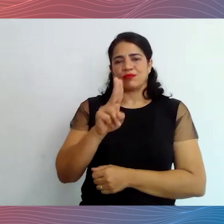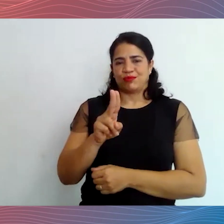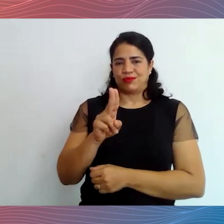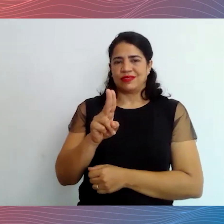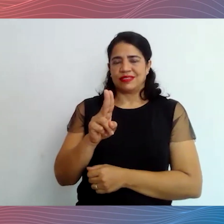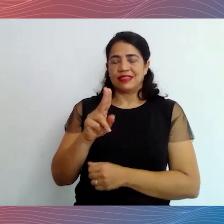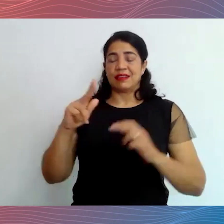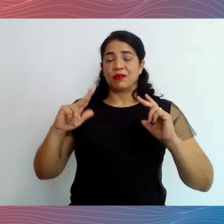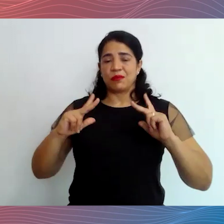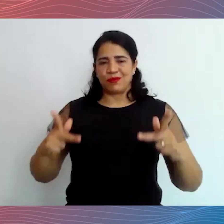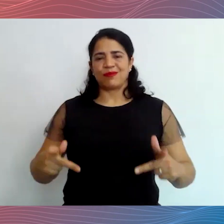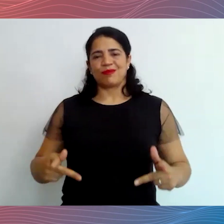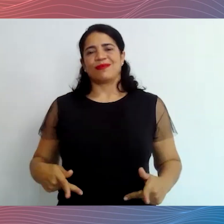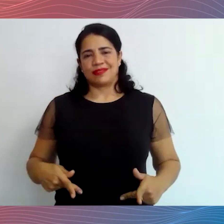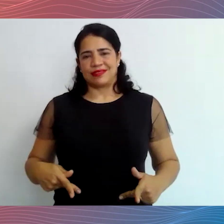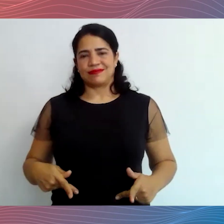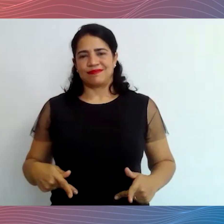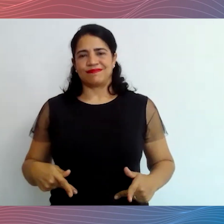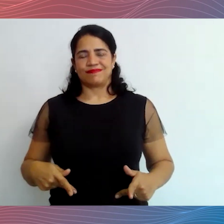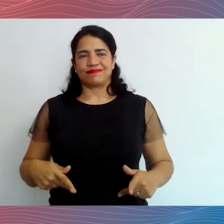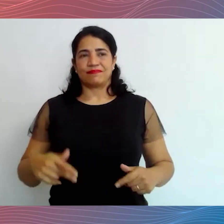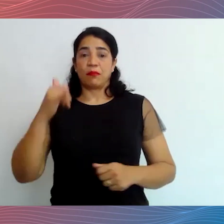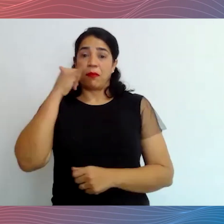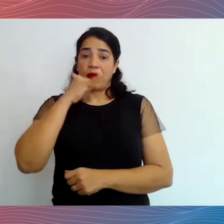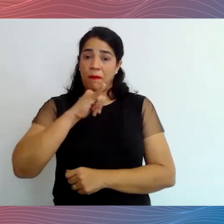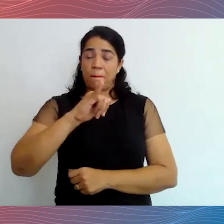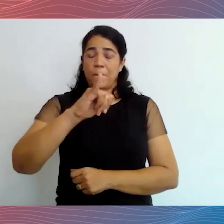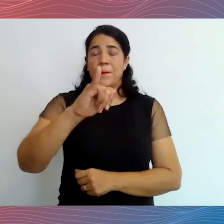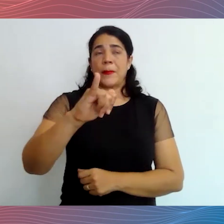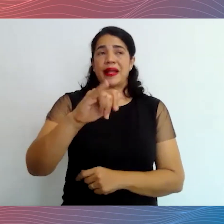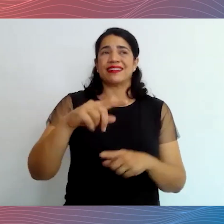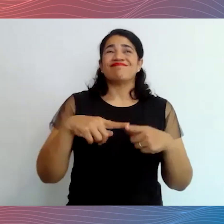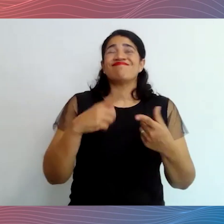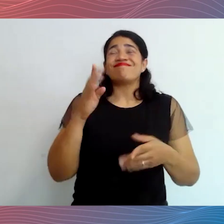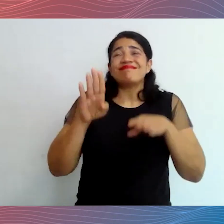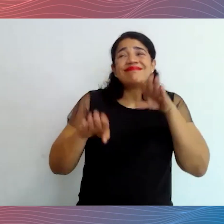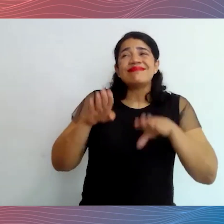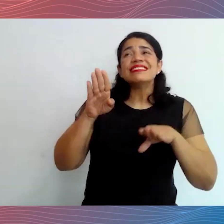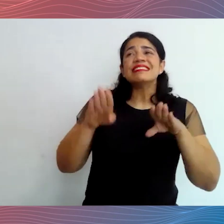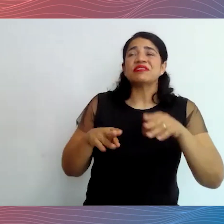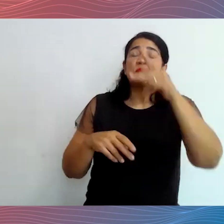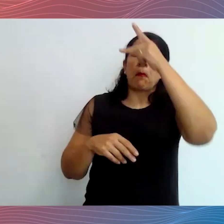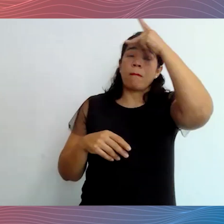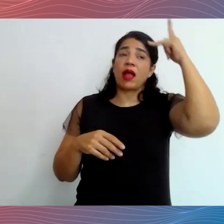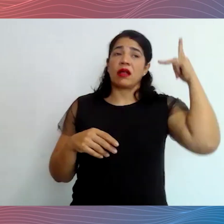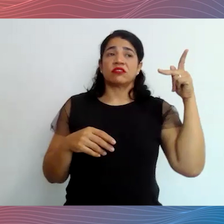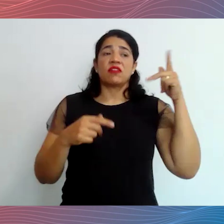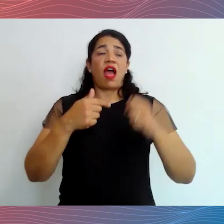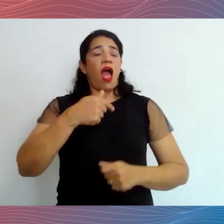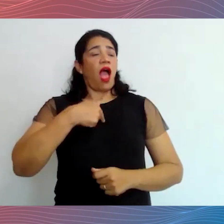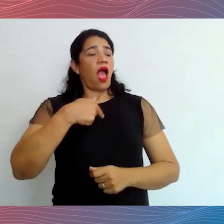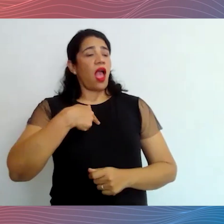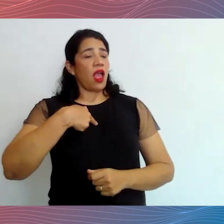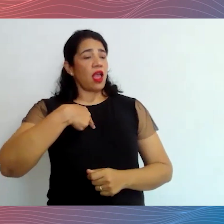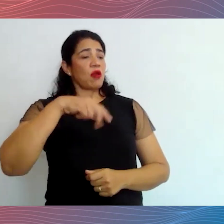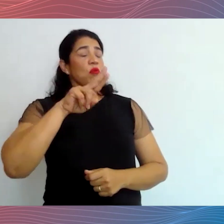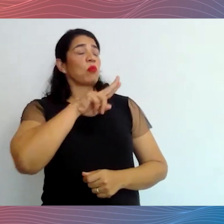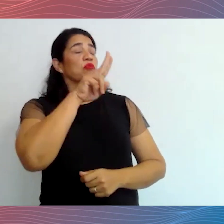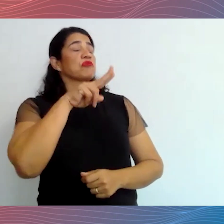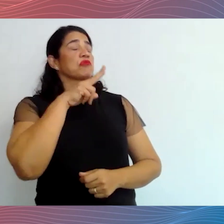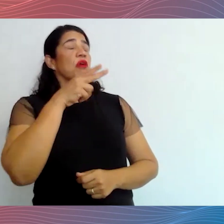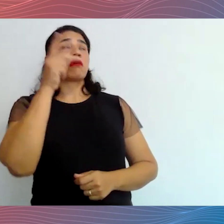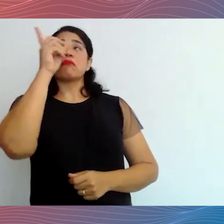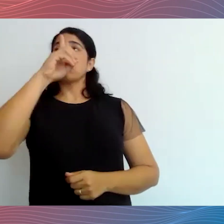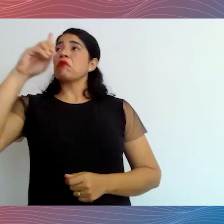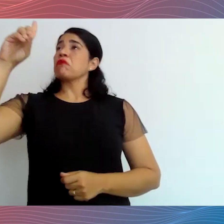muitos se vindicam ser ele o canal. Mas irmãos, é muito claro na Bíblia, diz: quando